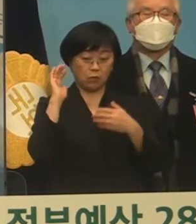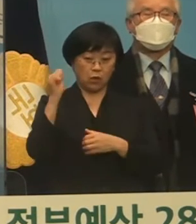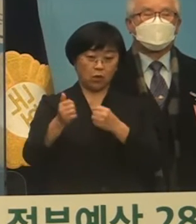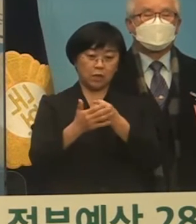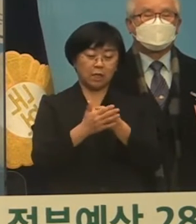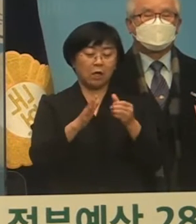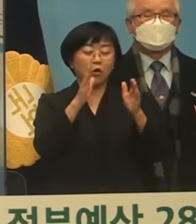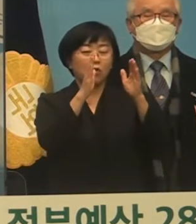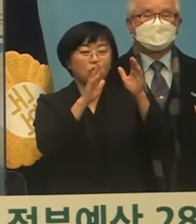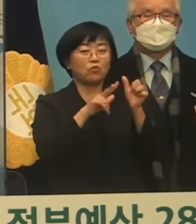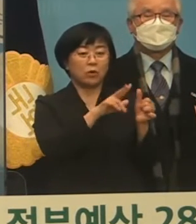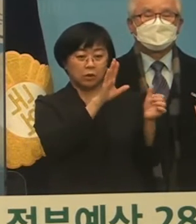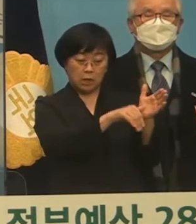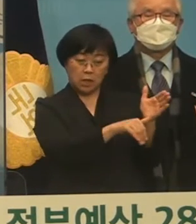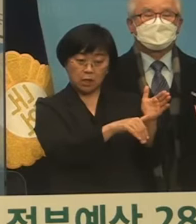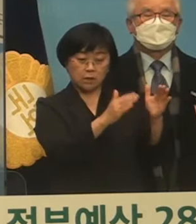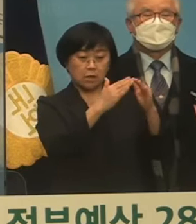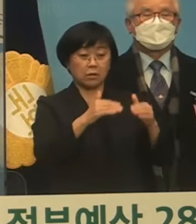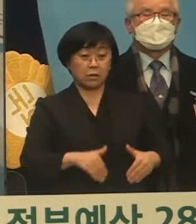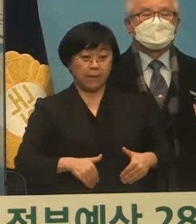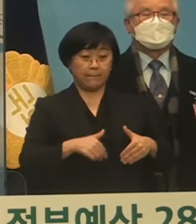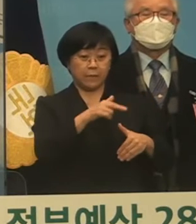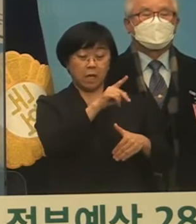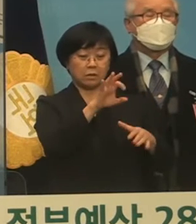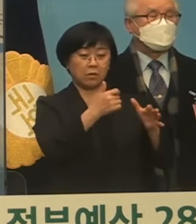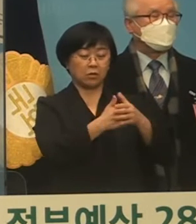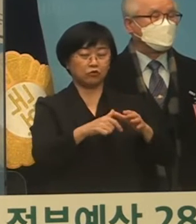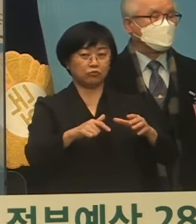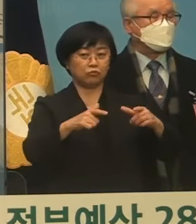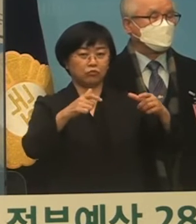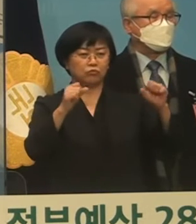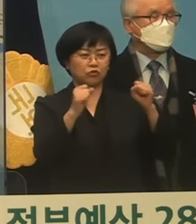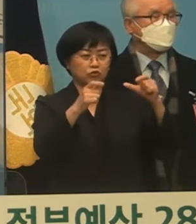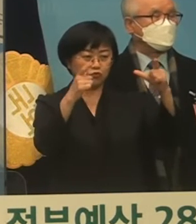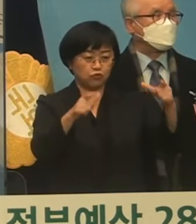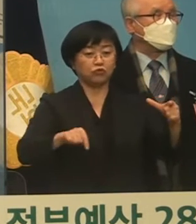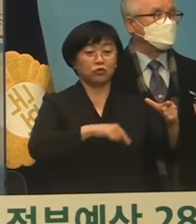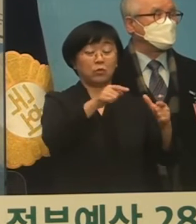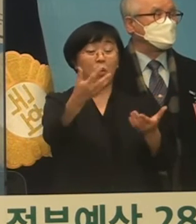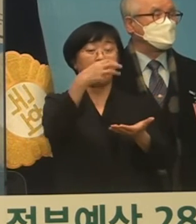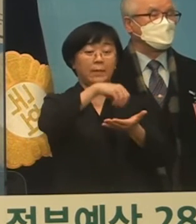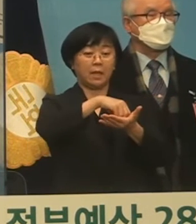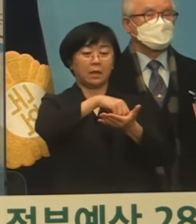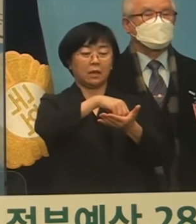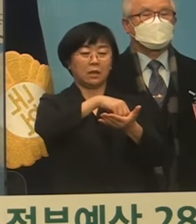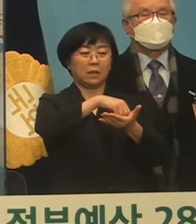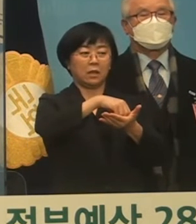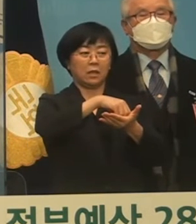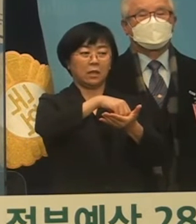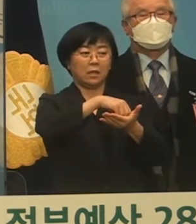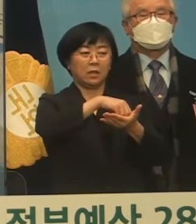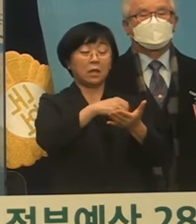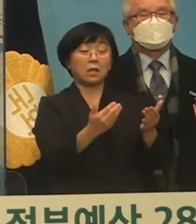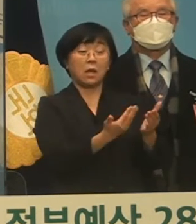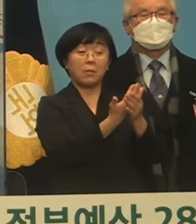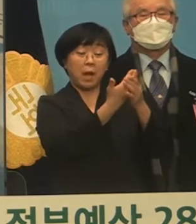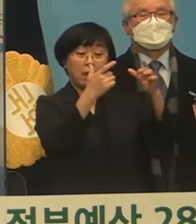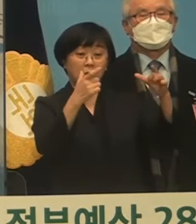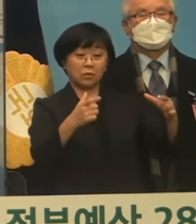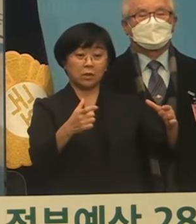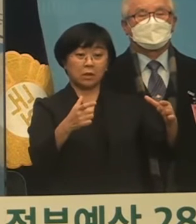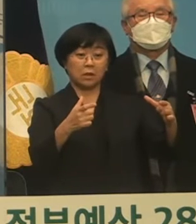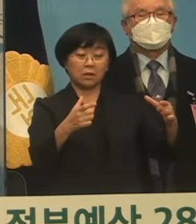후보 당시 전남 장성과 광주 북부를 포함한 광주 영구개발특구 내에